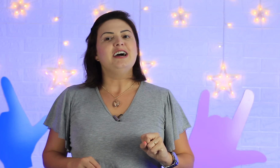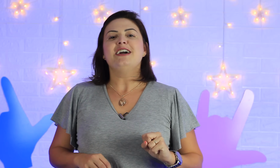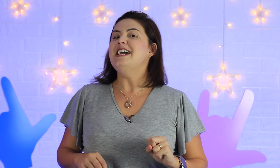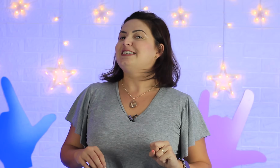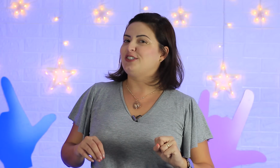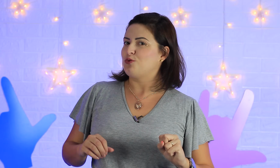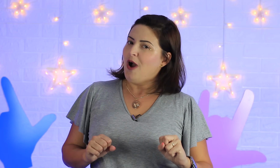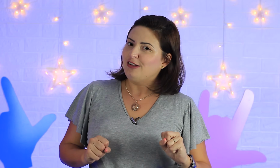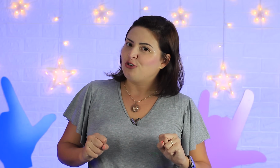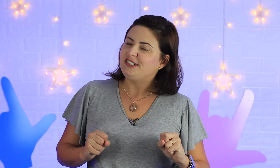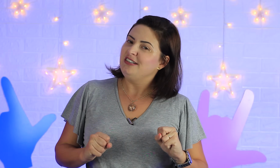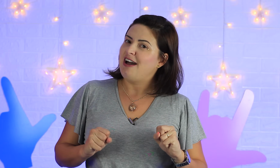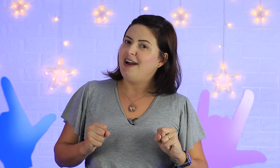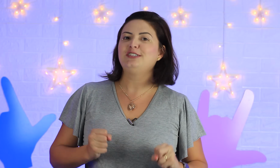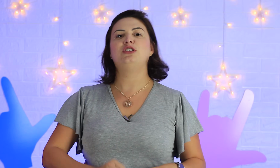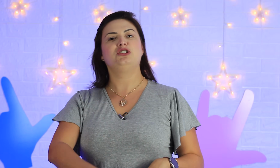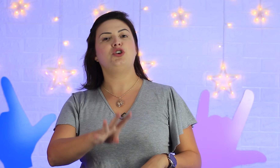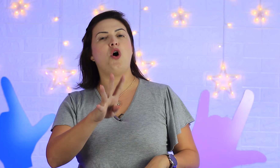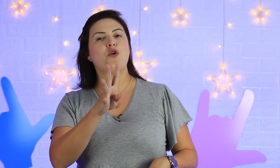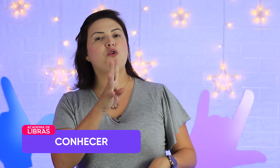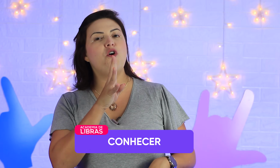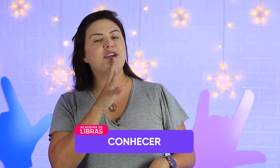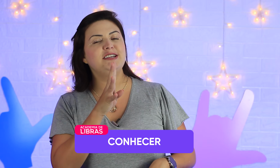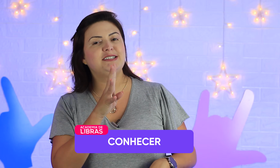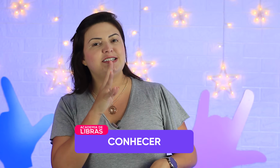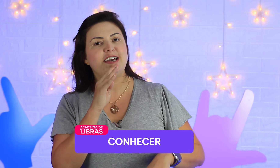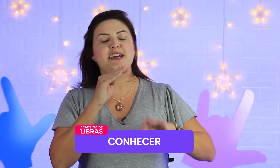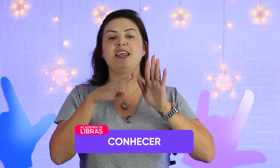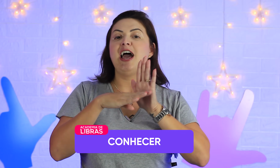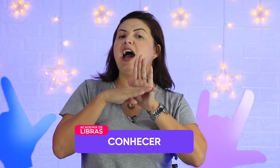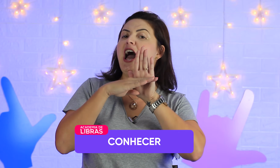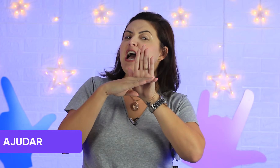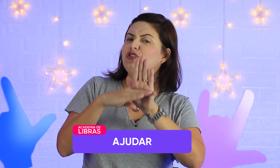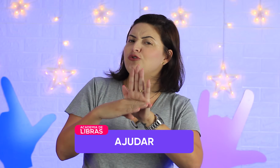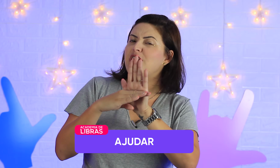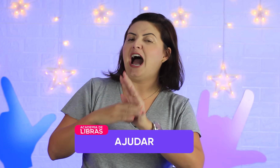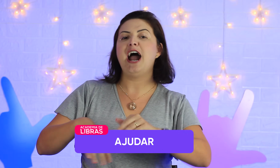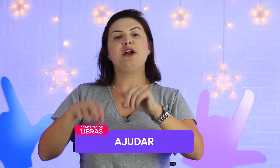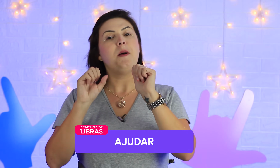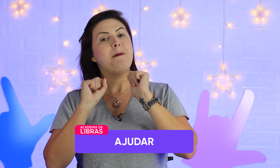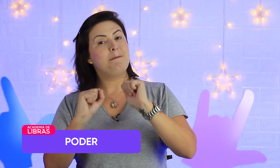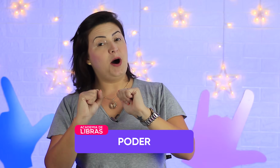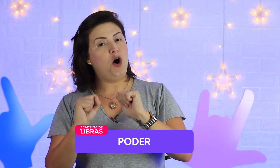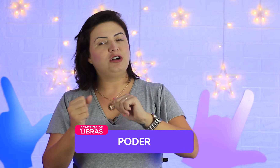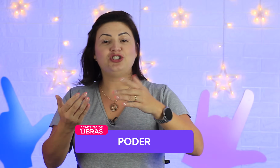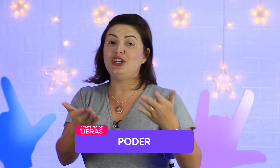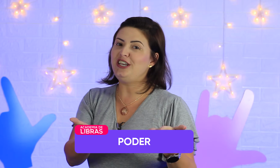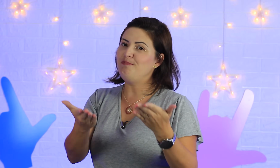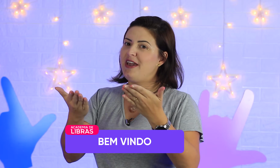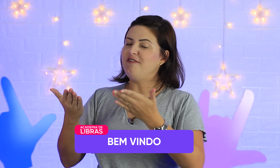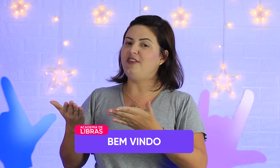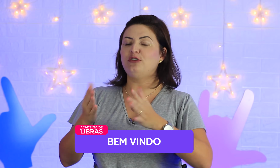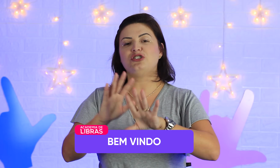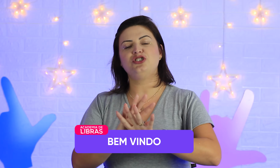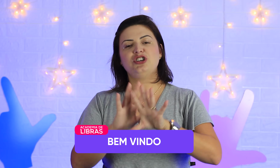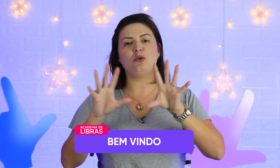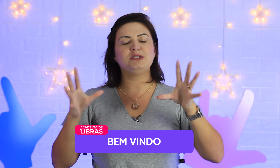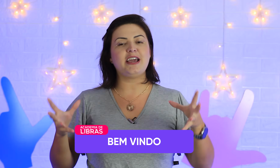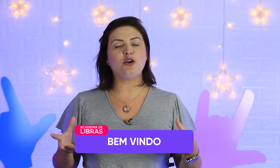esses quatro sinais, olha só. Conhecer. Ajudar. Pode. Pode e bem-vindo. A gente já consegue